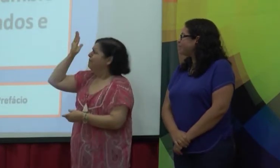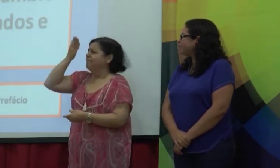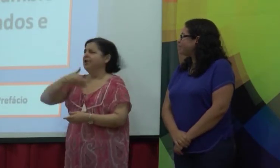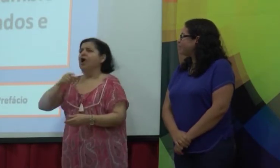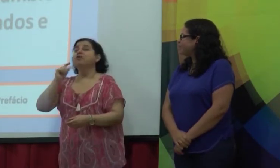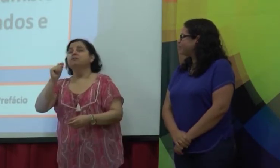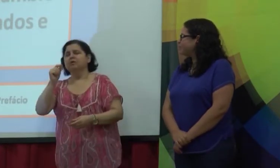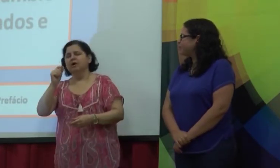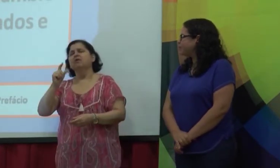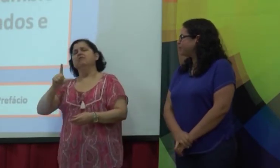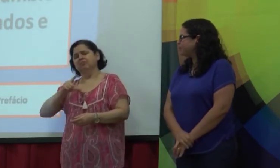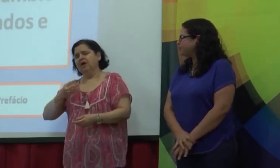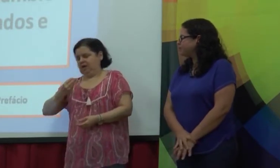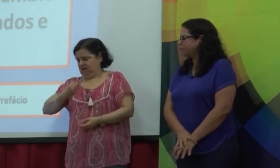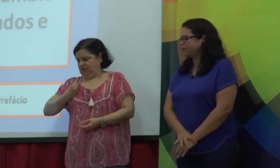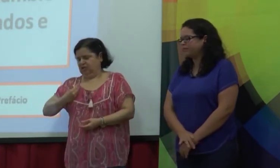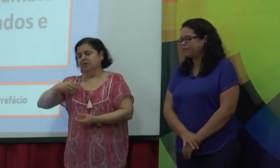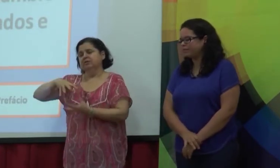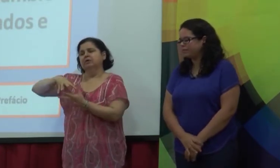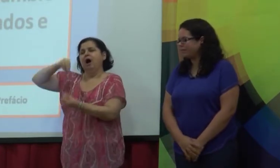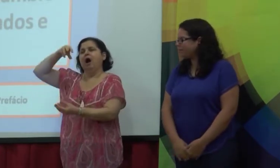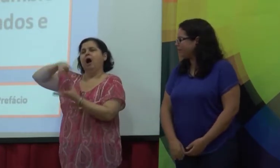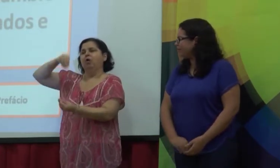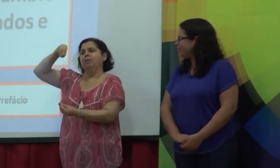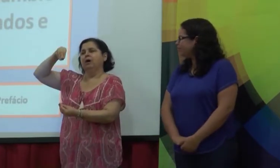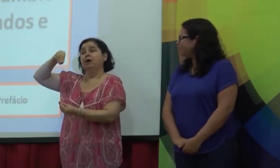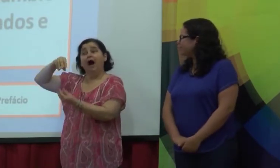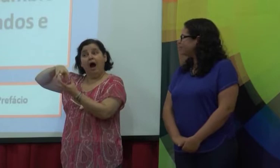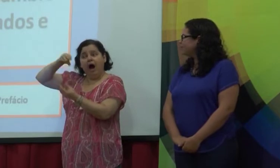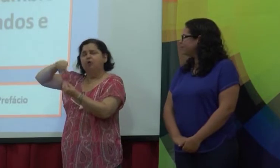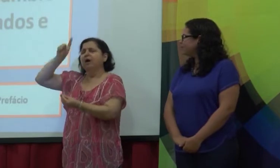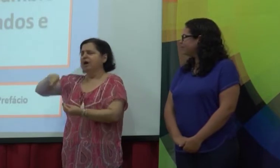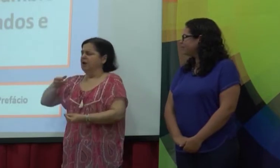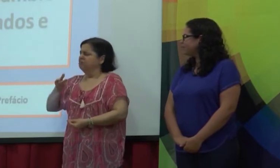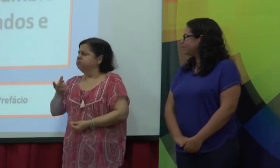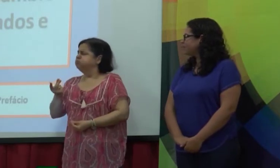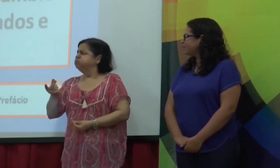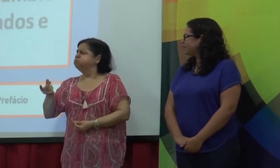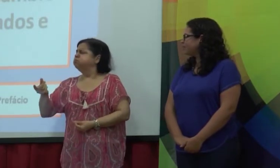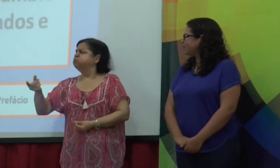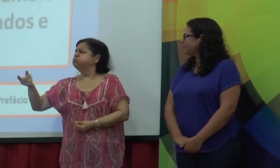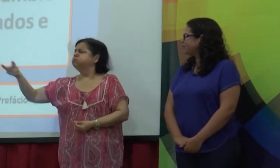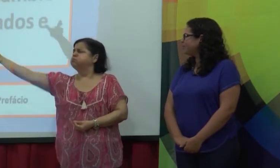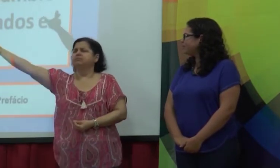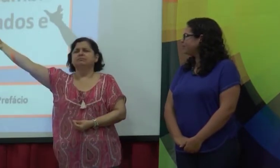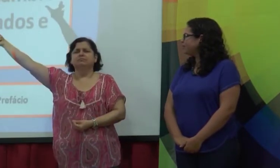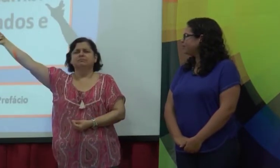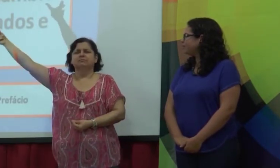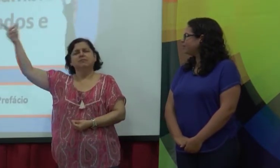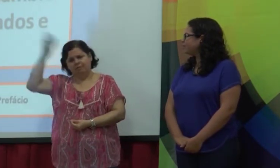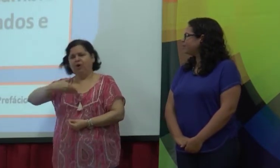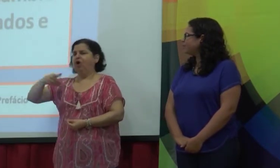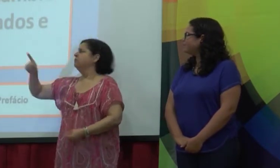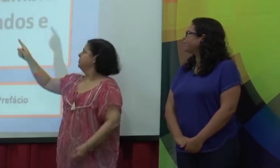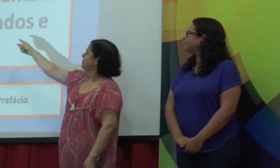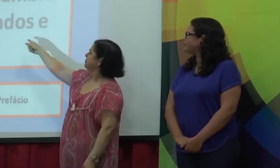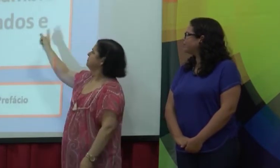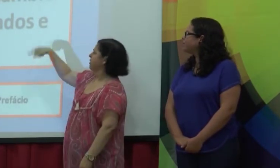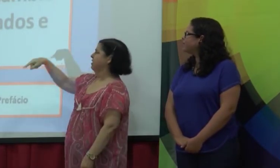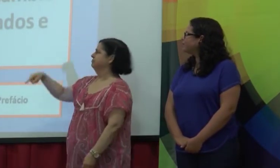aspecto científico, o Espiritismo demonstra que a vida espiritual é